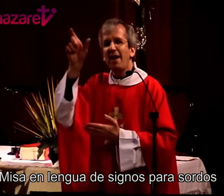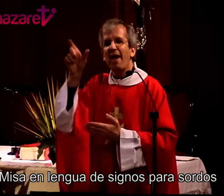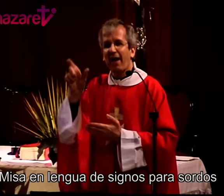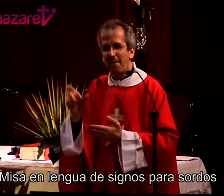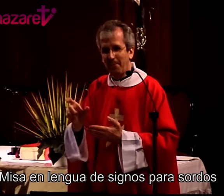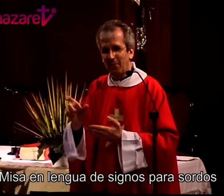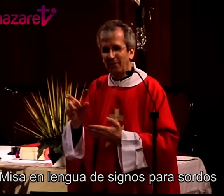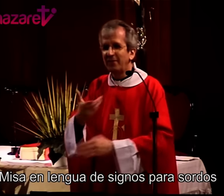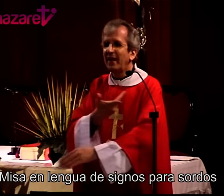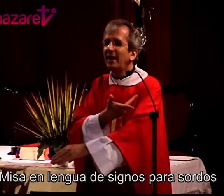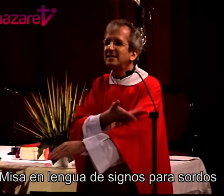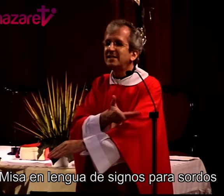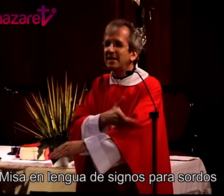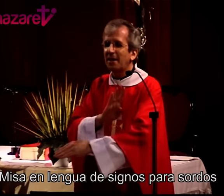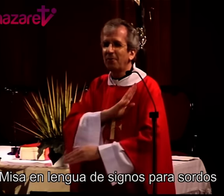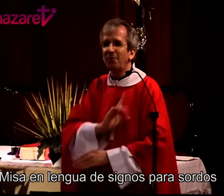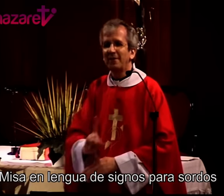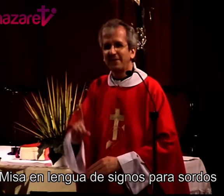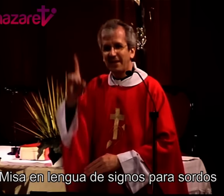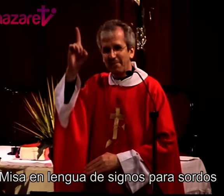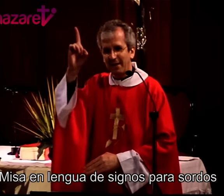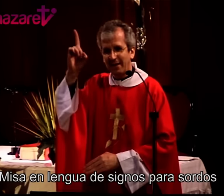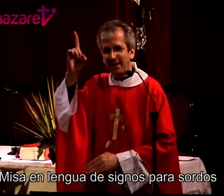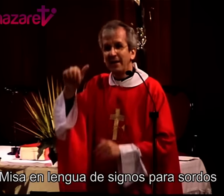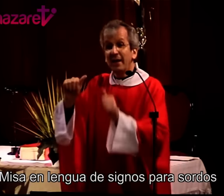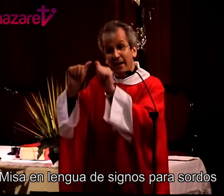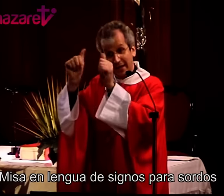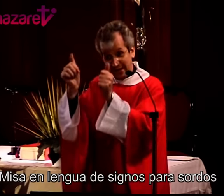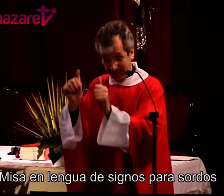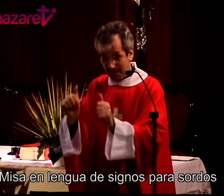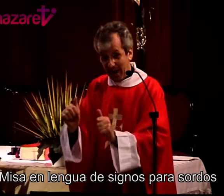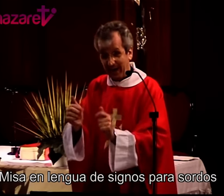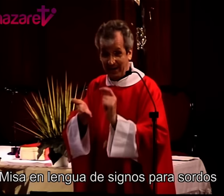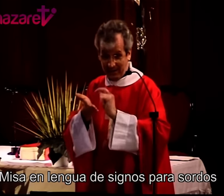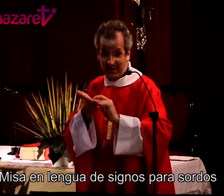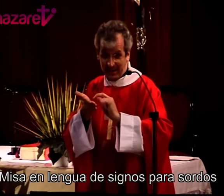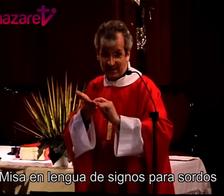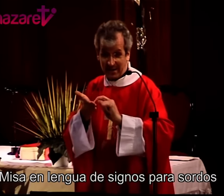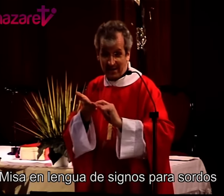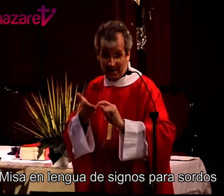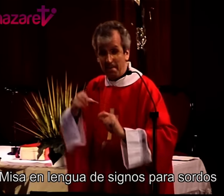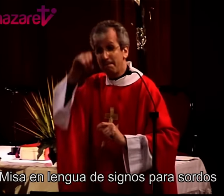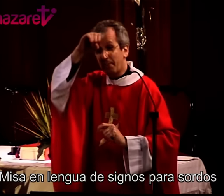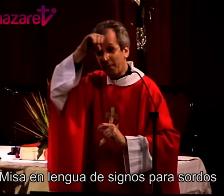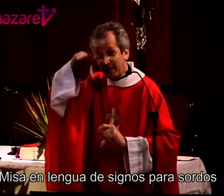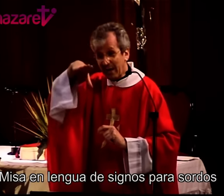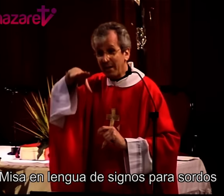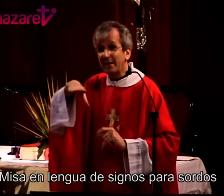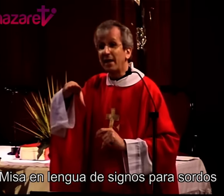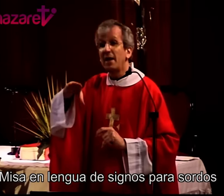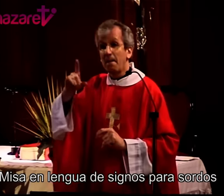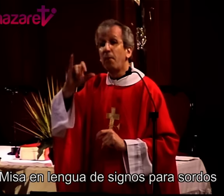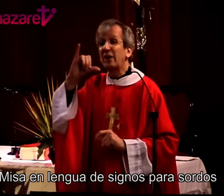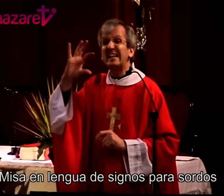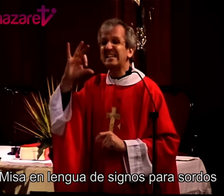el ejemplo del siervo de Yahvé, que es imagen escrita